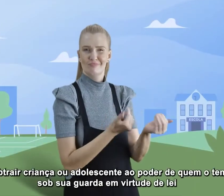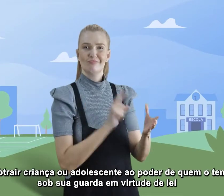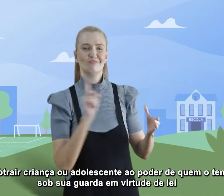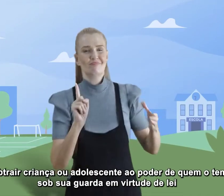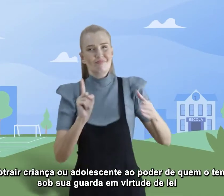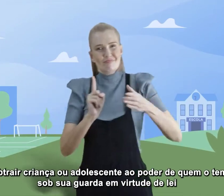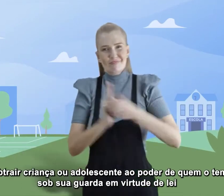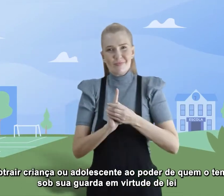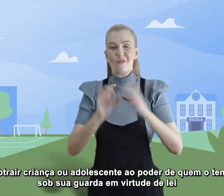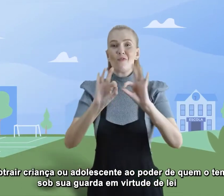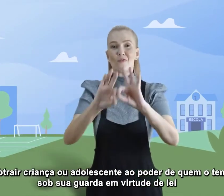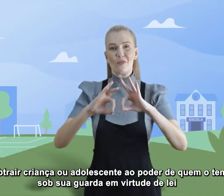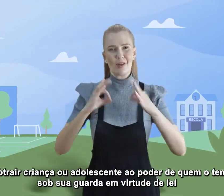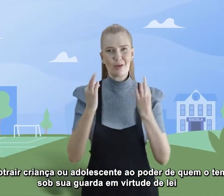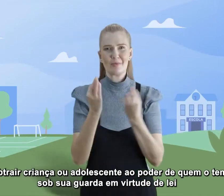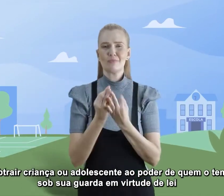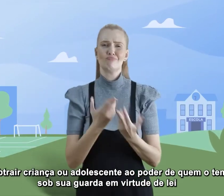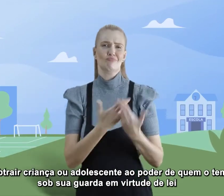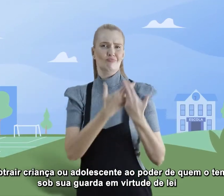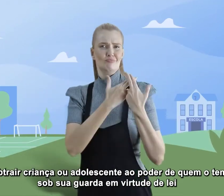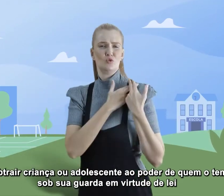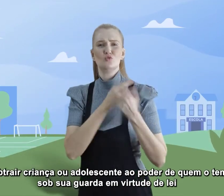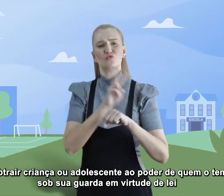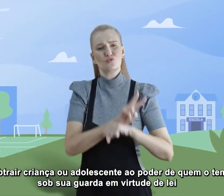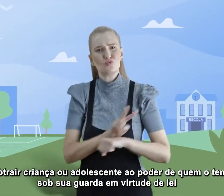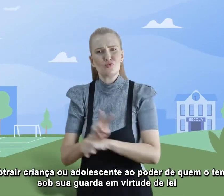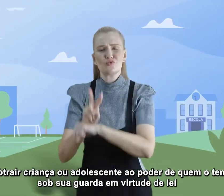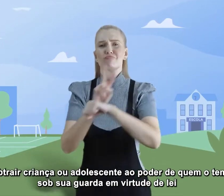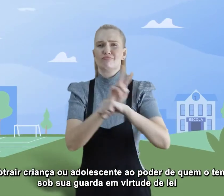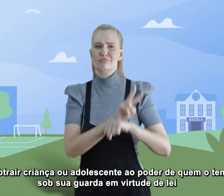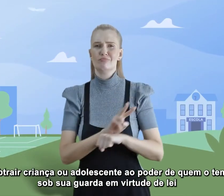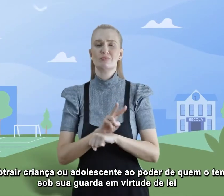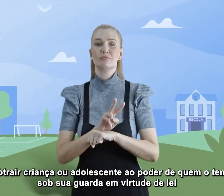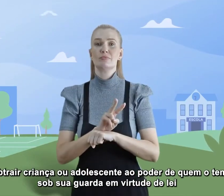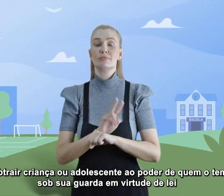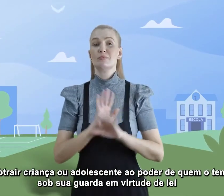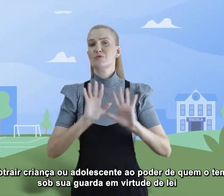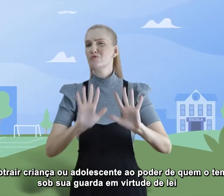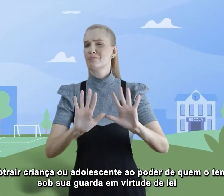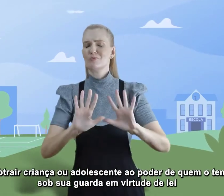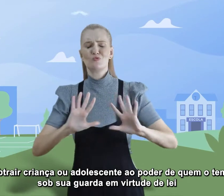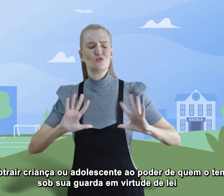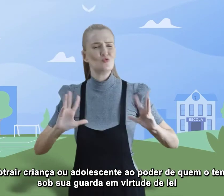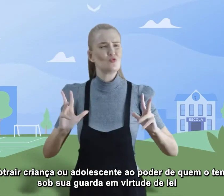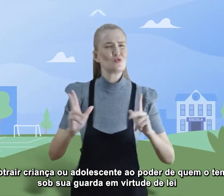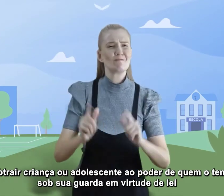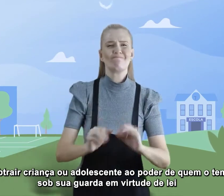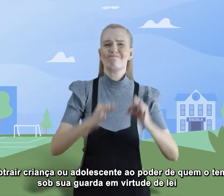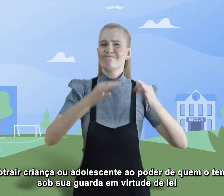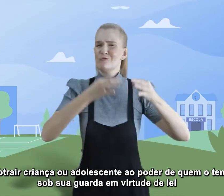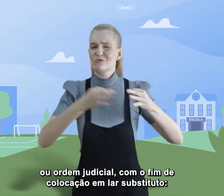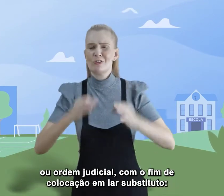Subtrair criança ou adolescente ao poder de quem o tem sob sua guarda em virtude de lei ou